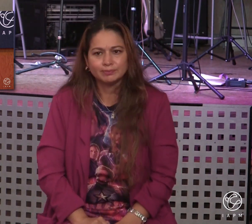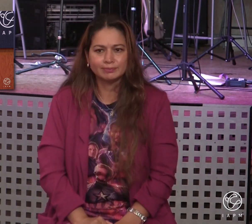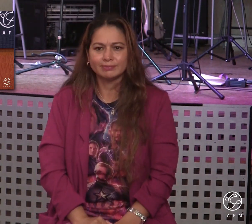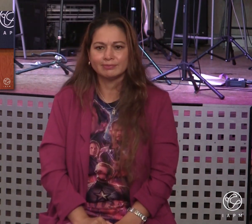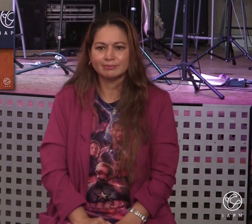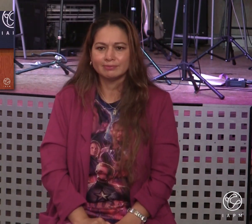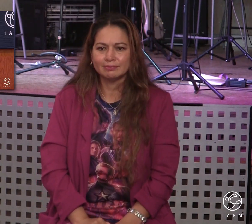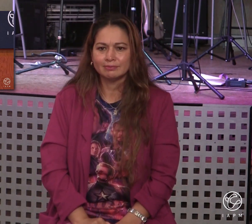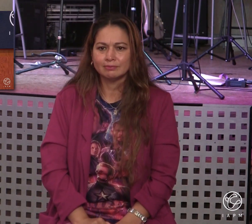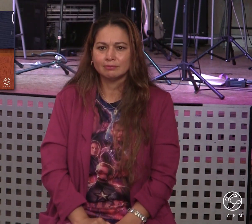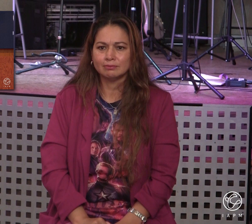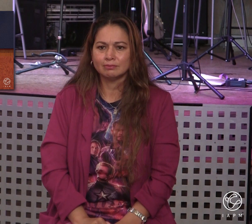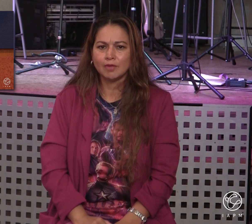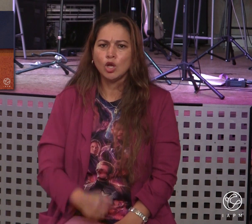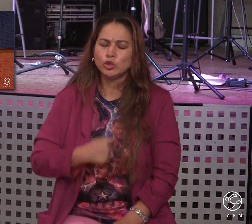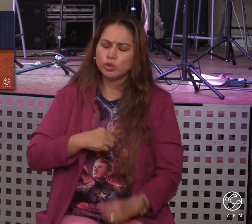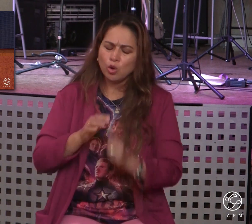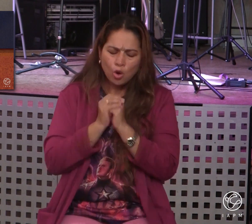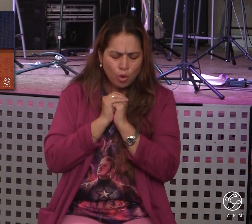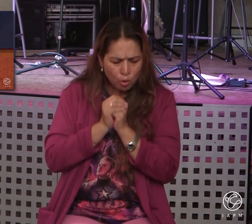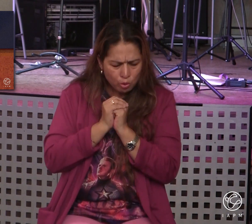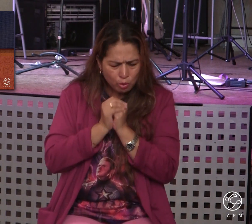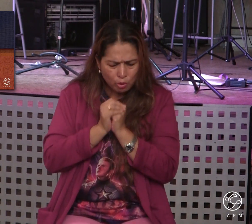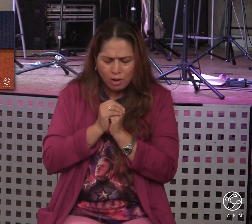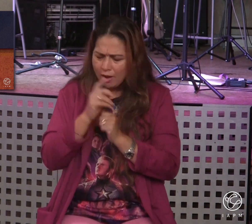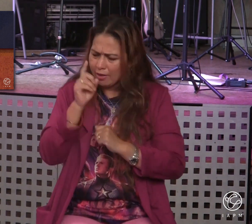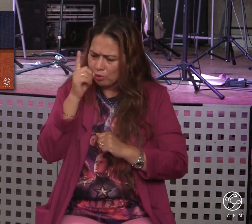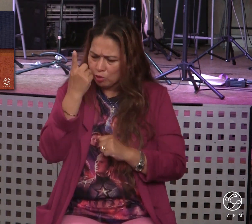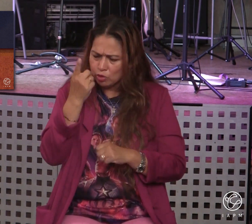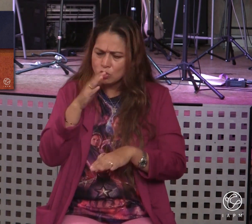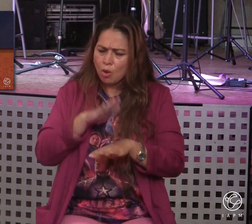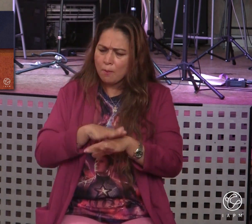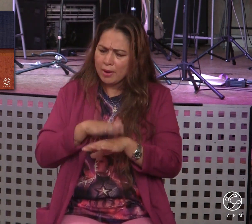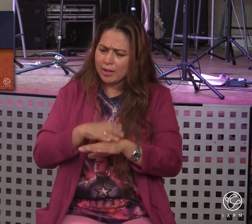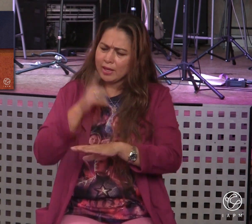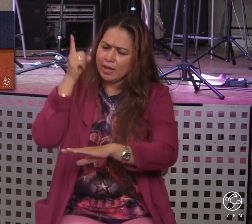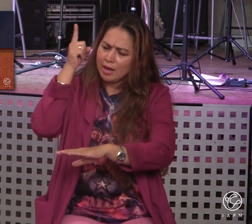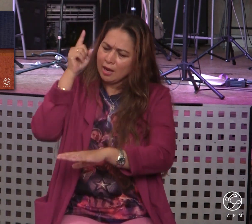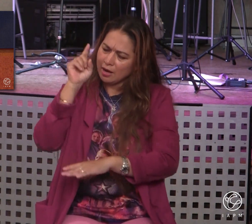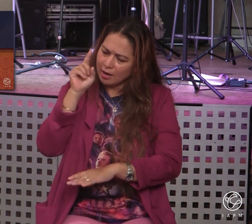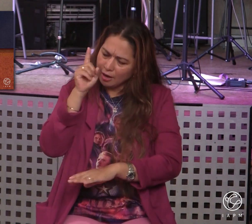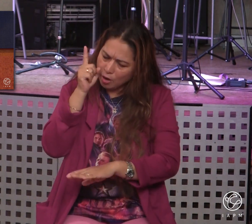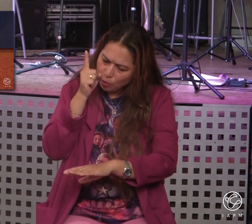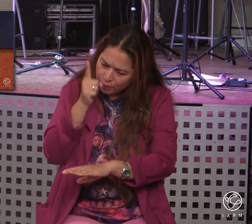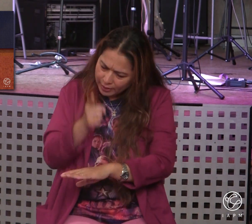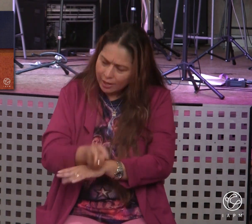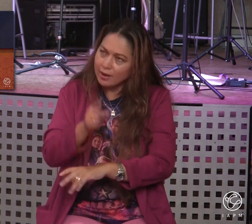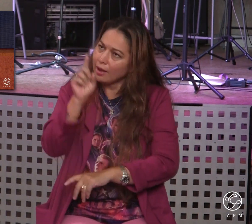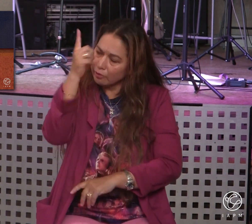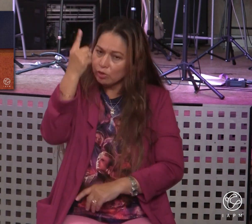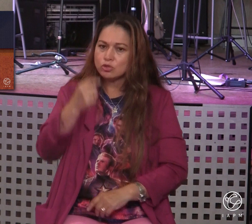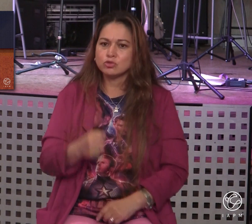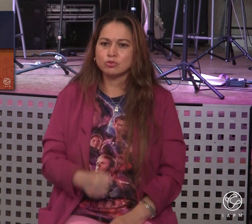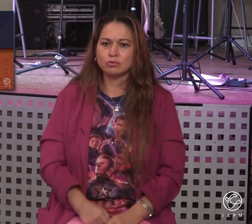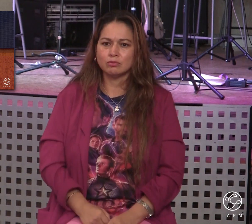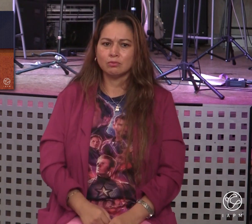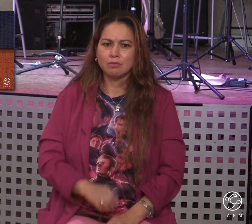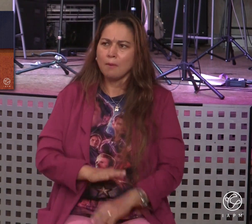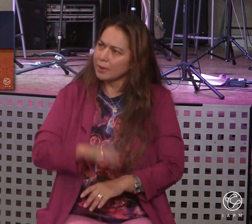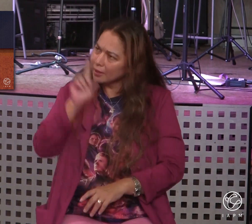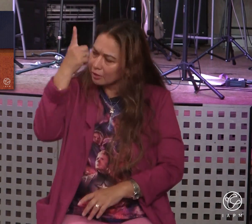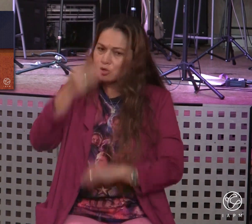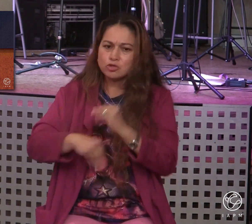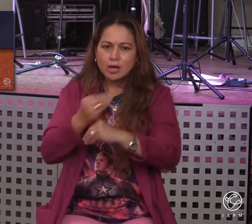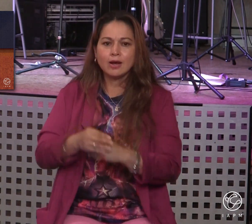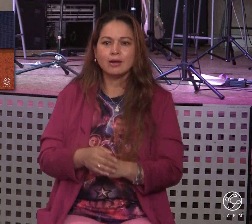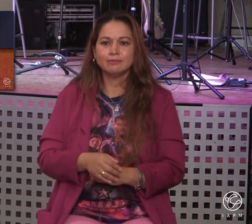yo tengo que orar mucho, mucho para convencer a Dios y para que al final Dios actúe. Nada que ver con eso. Nada que ver. La